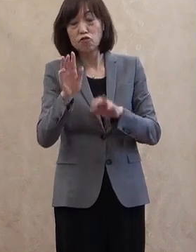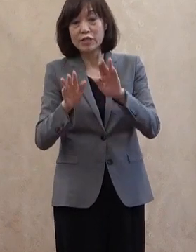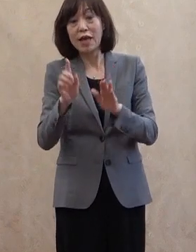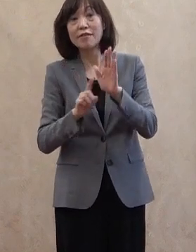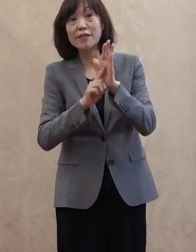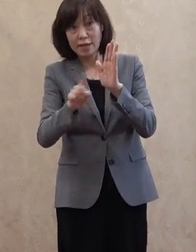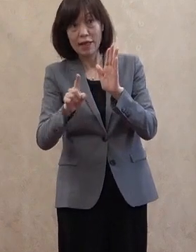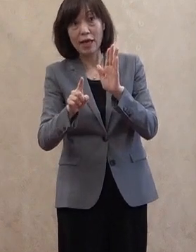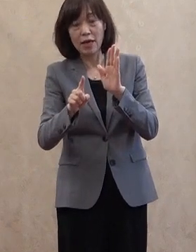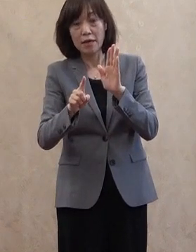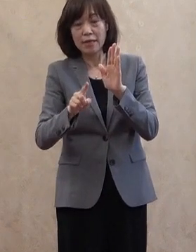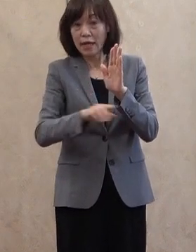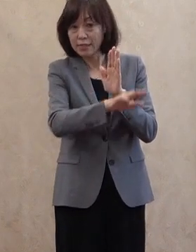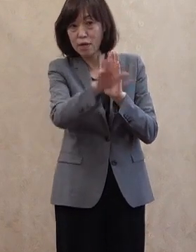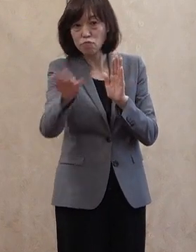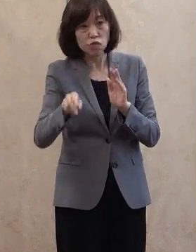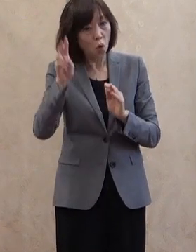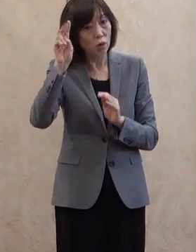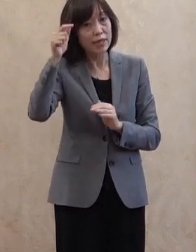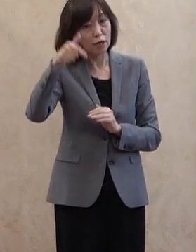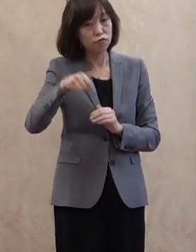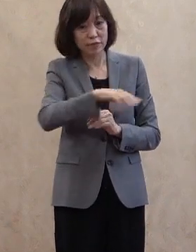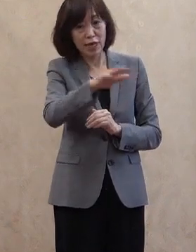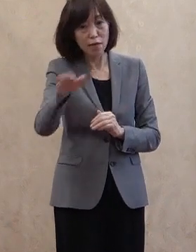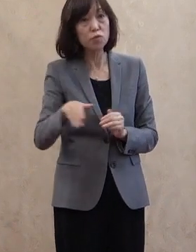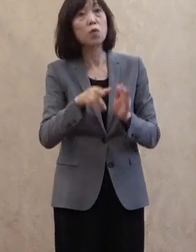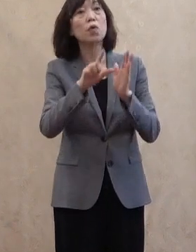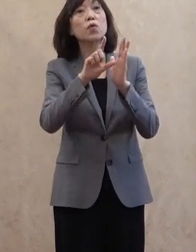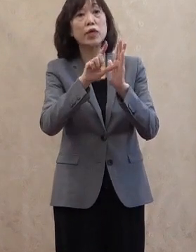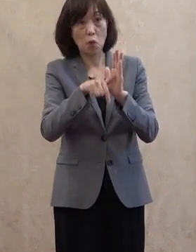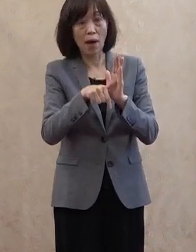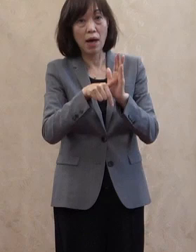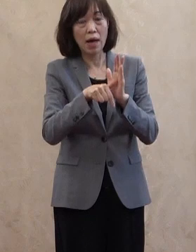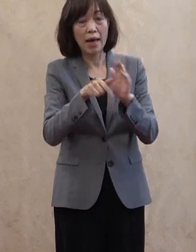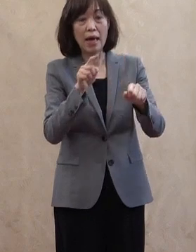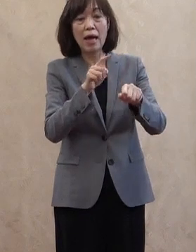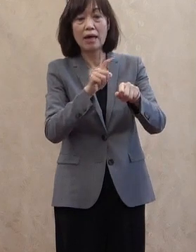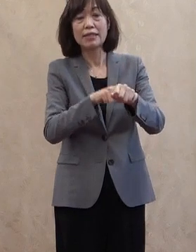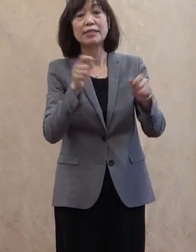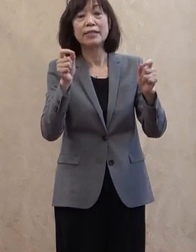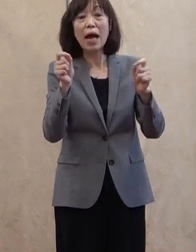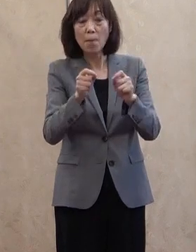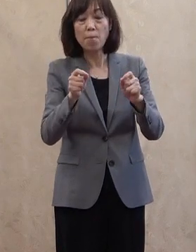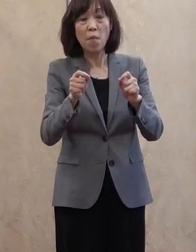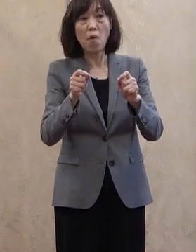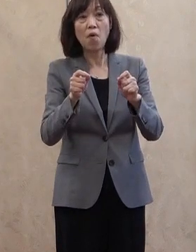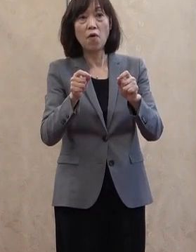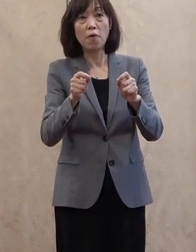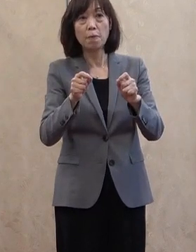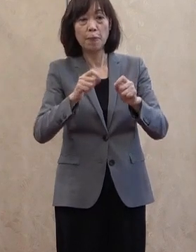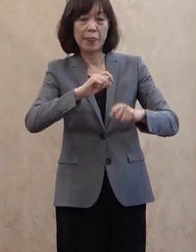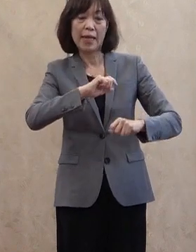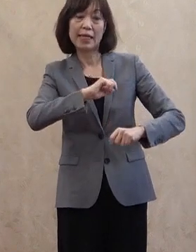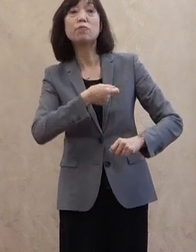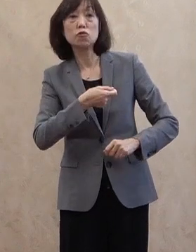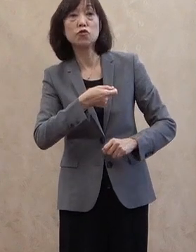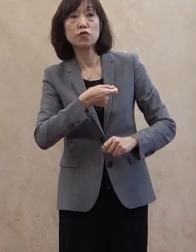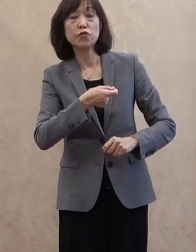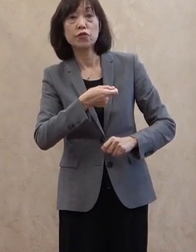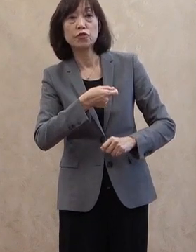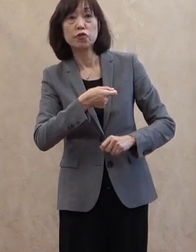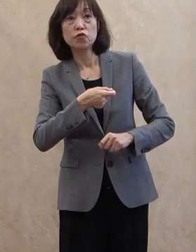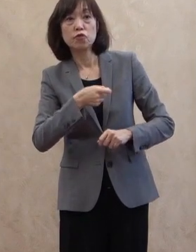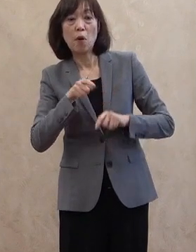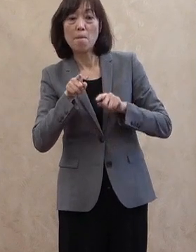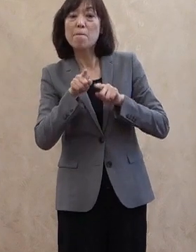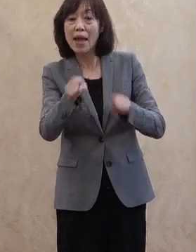域にかかっている場合については、ある意味その時短なんかについても義務としてですね、この命